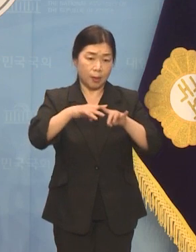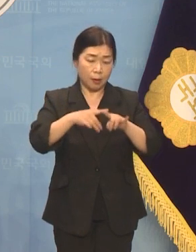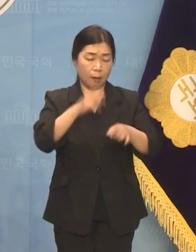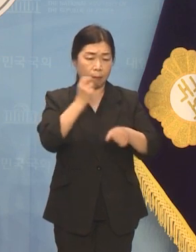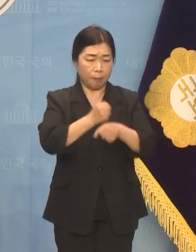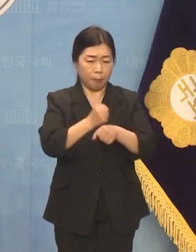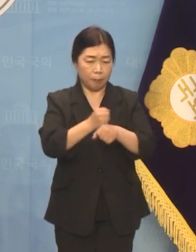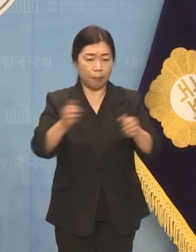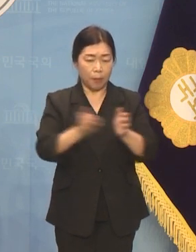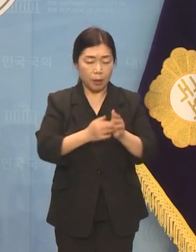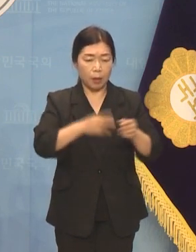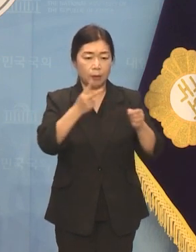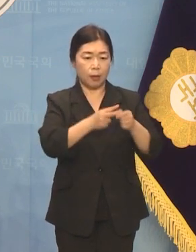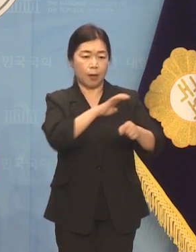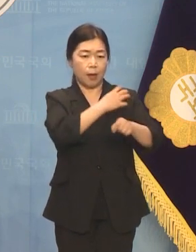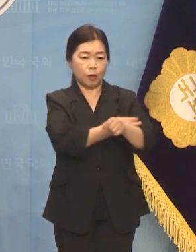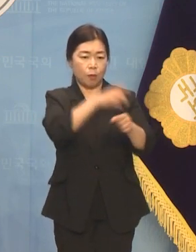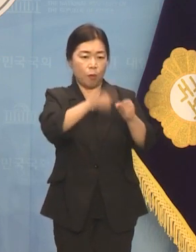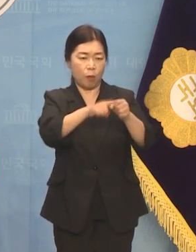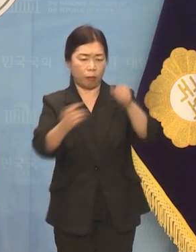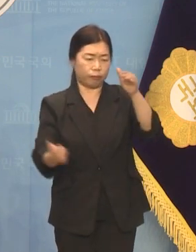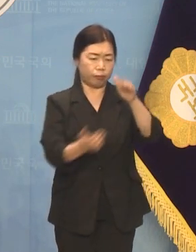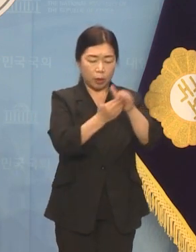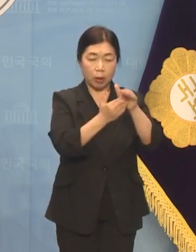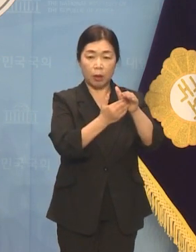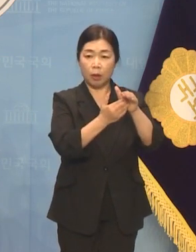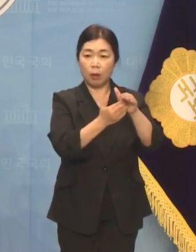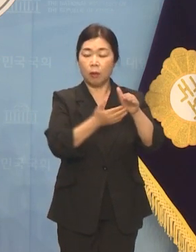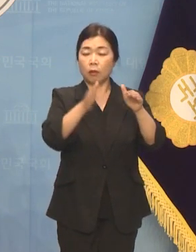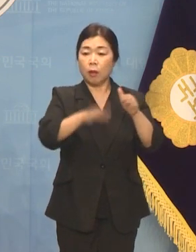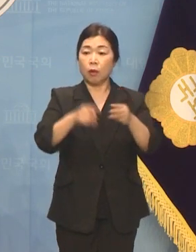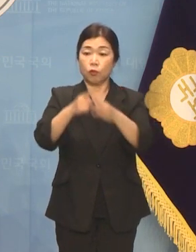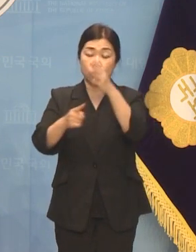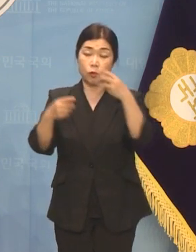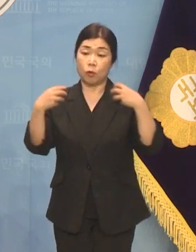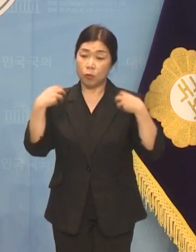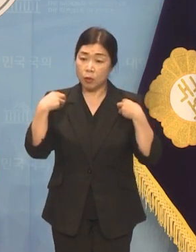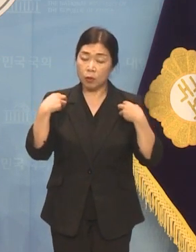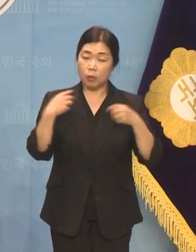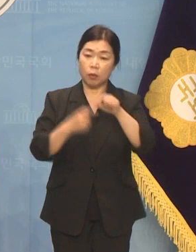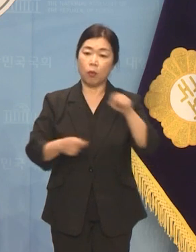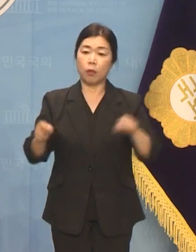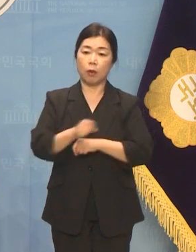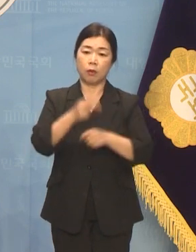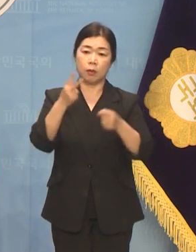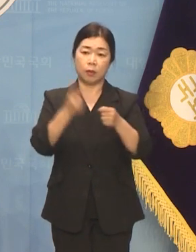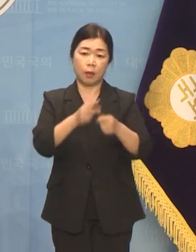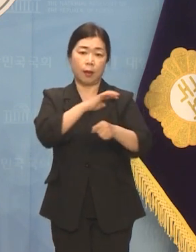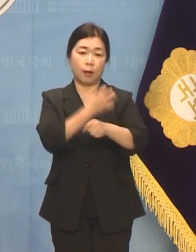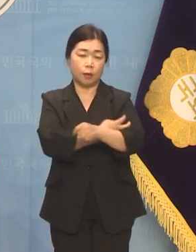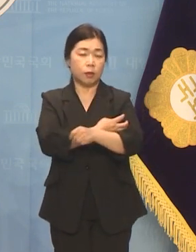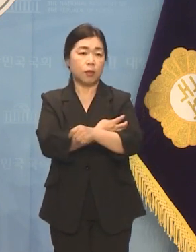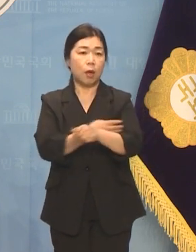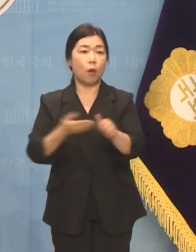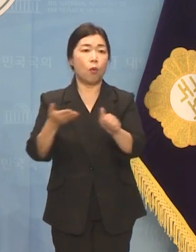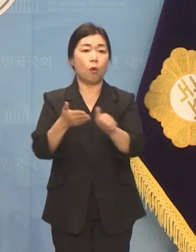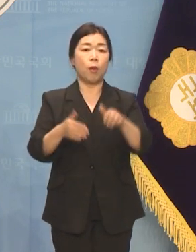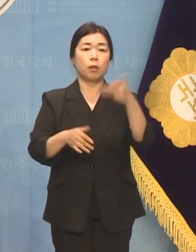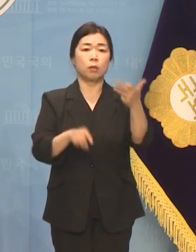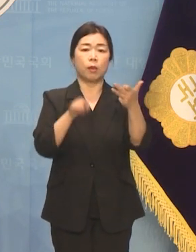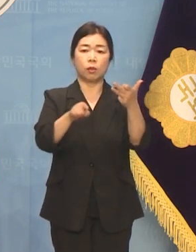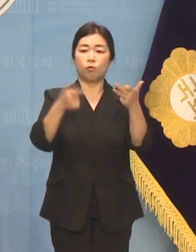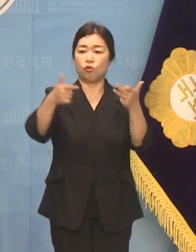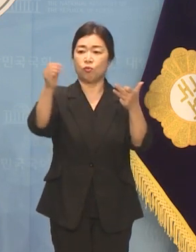목표로 박차를 가하고 있다. 그런데 윤석열 정부는 오히려 2030년까지 재생에너지 공급 비중을